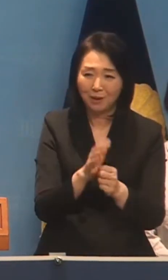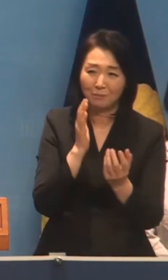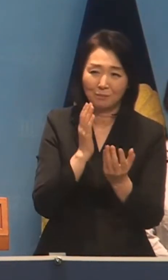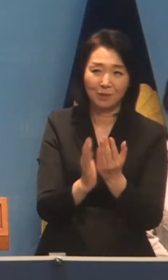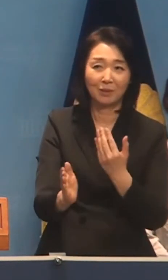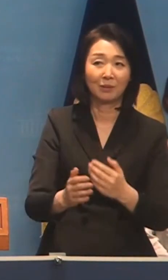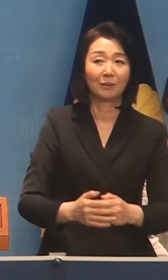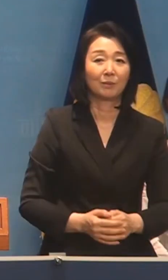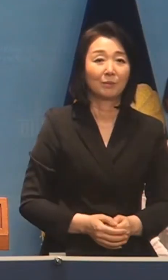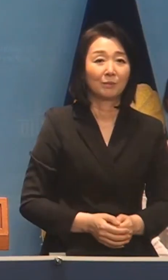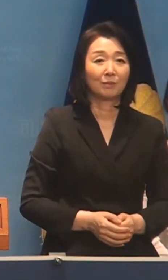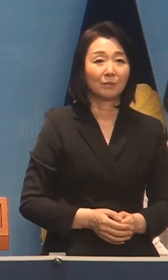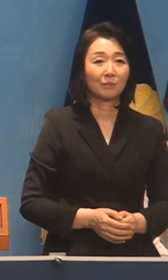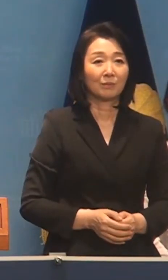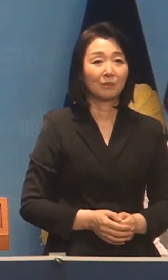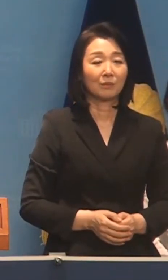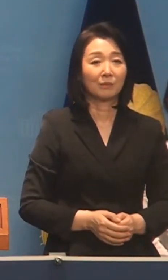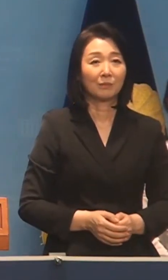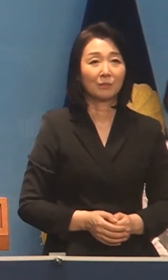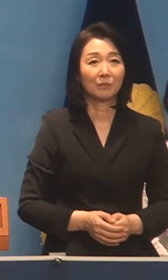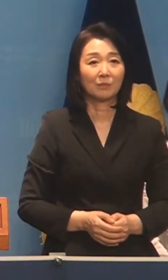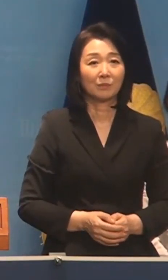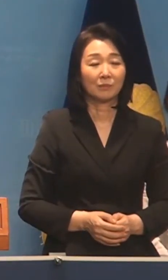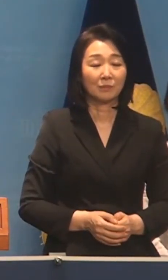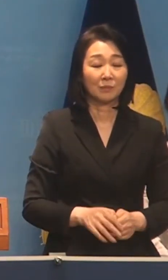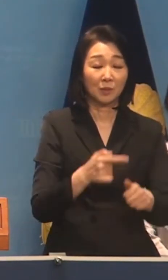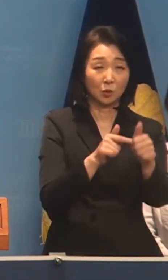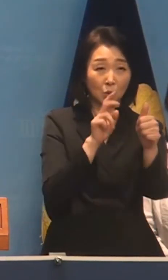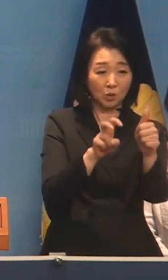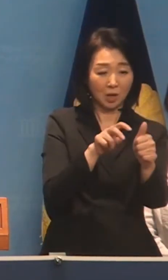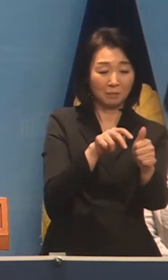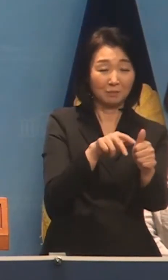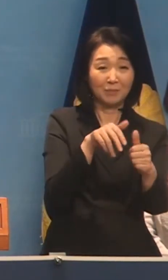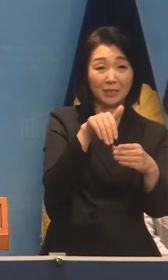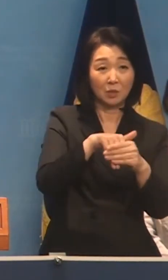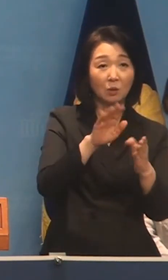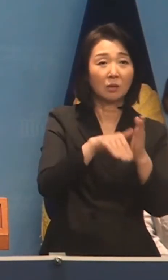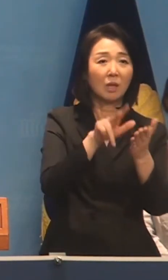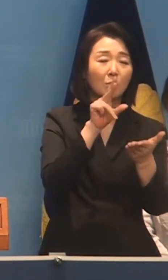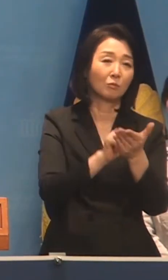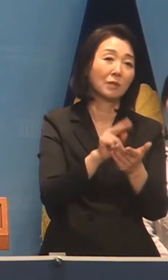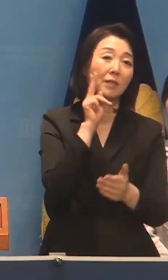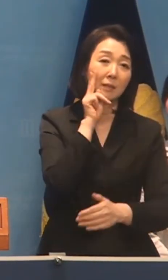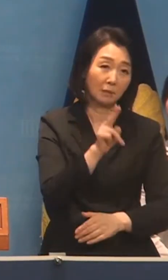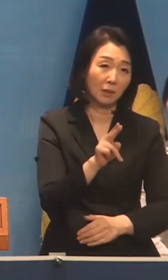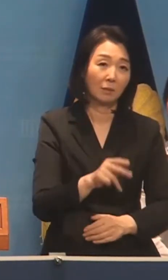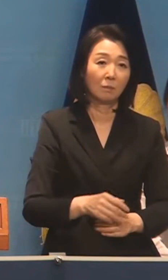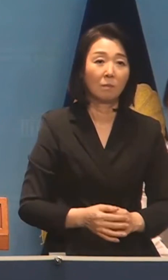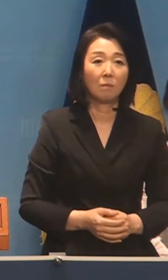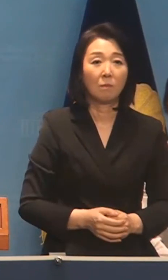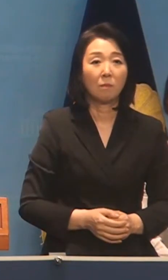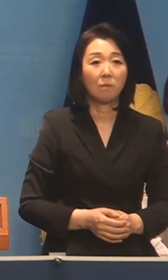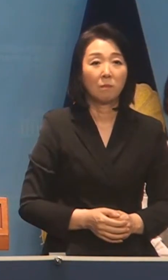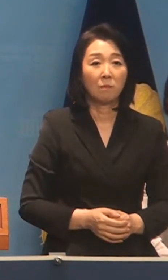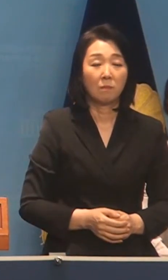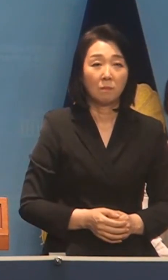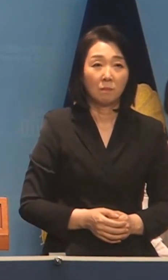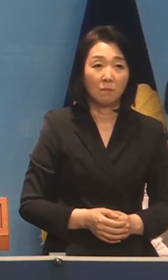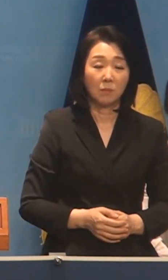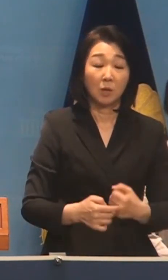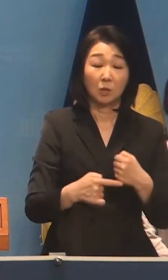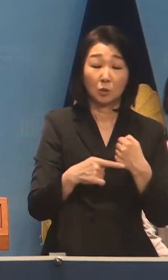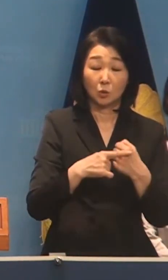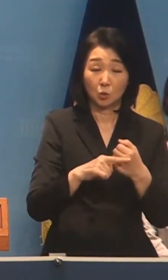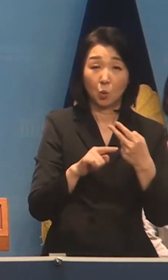모순적인지 모르겠습니다. 특히 교육감 선거의 경우 이 문제는 더욱 심각합니다. 초중고를